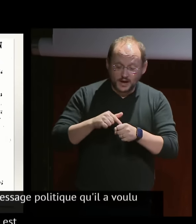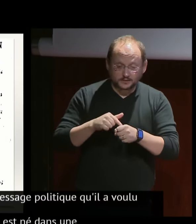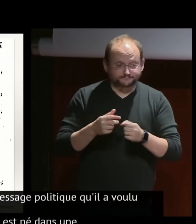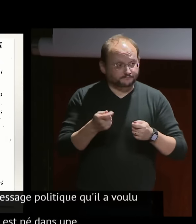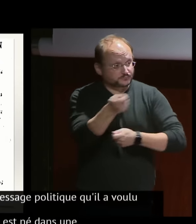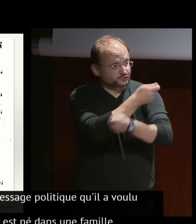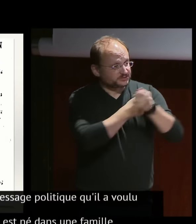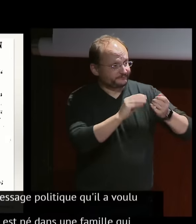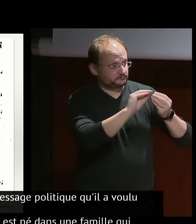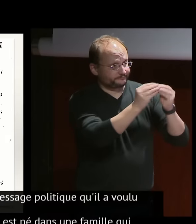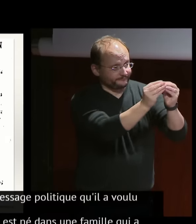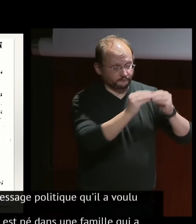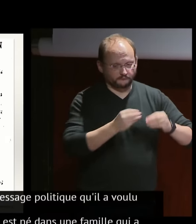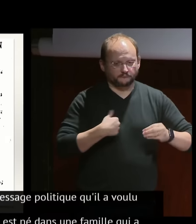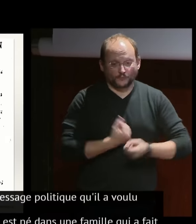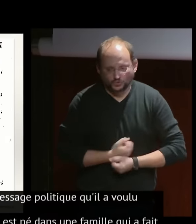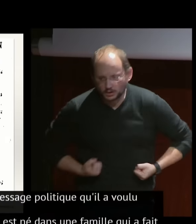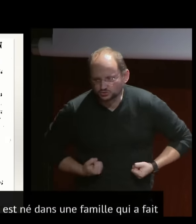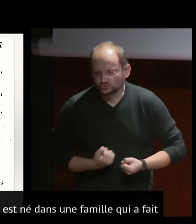déménager.